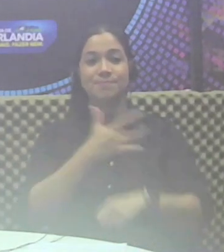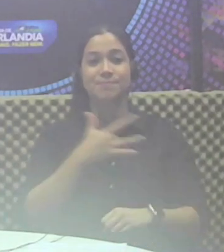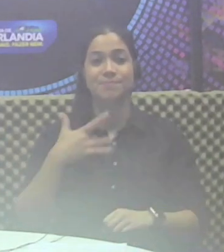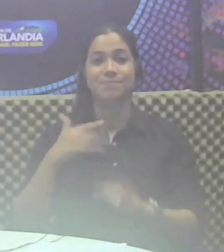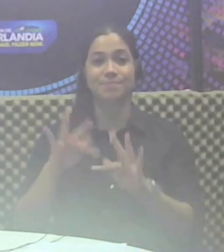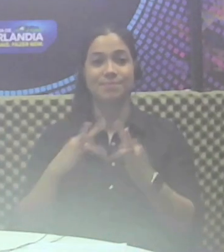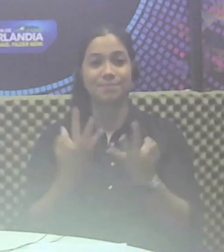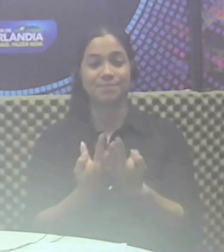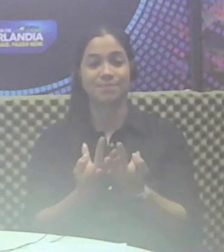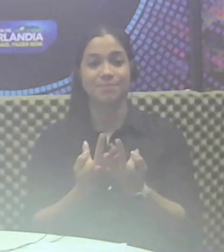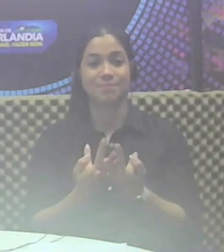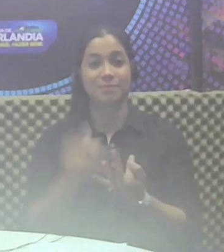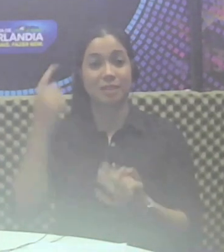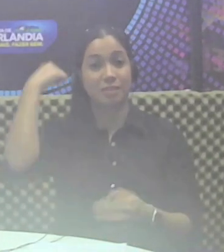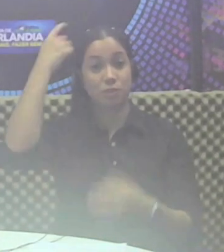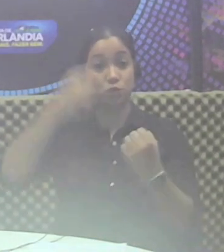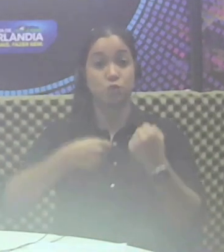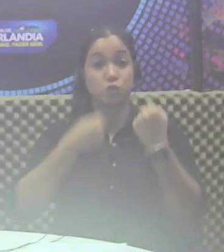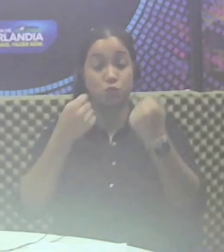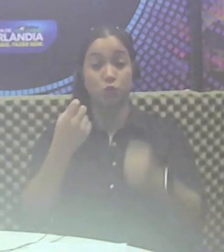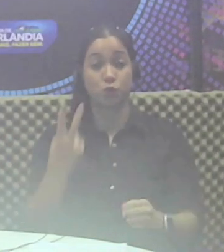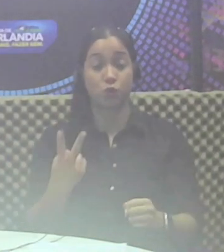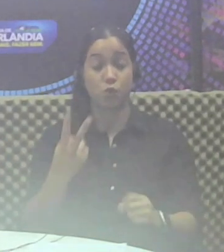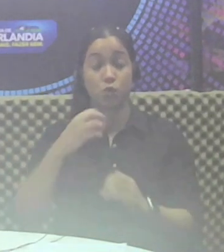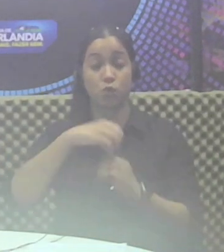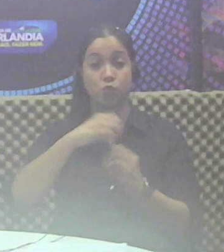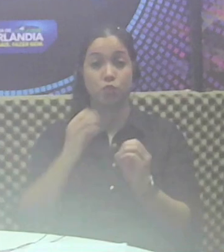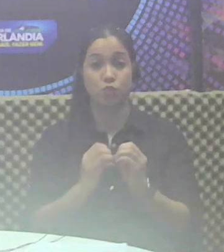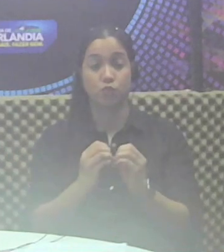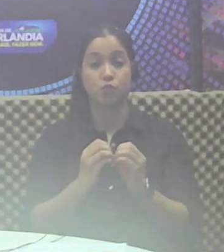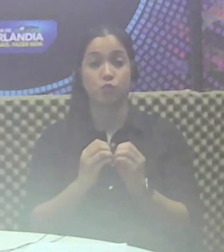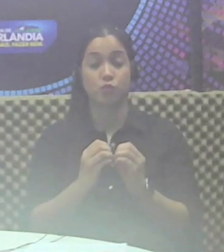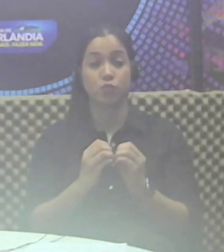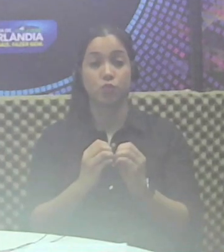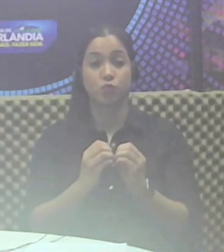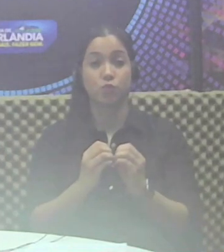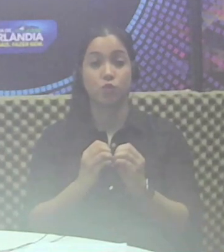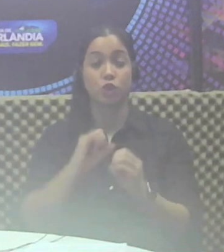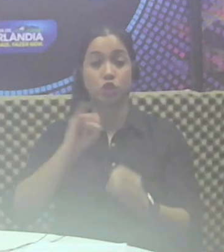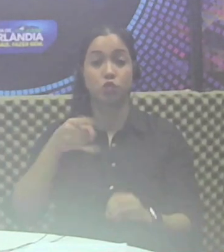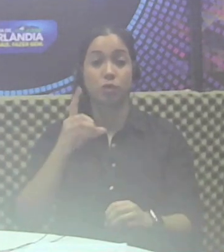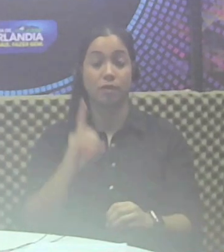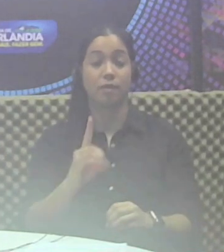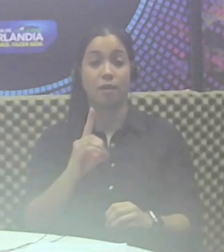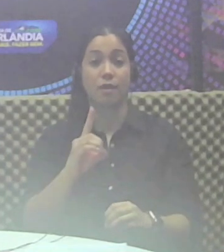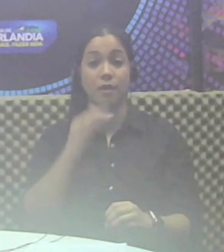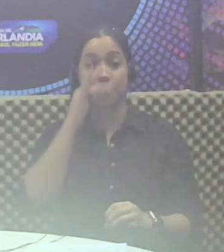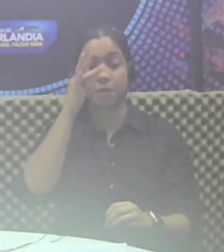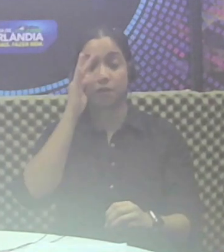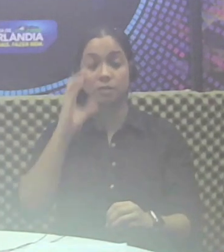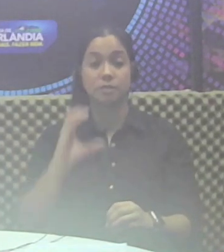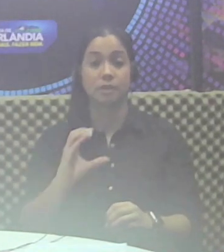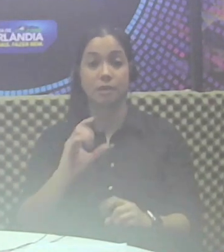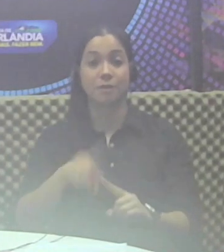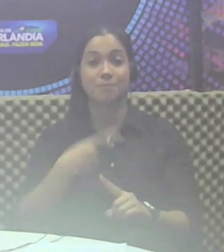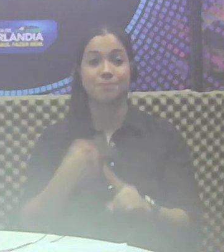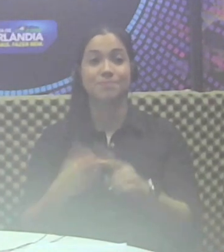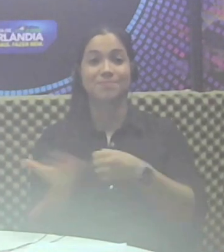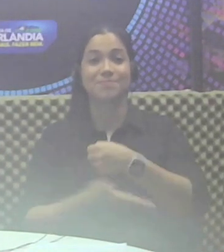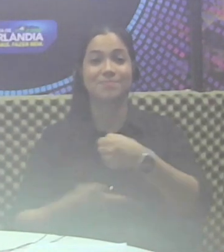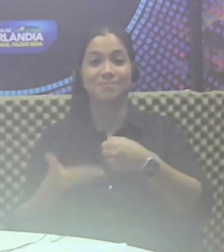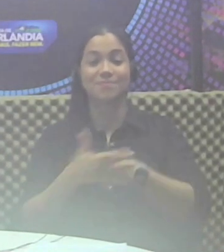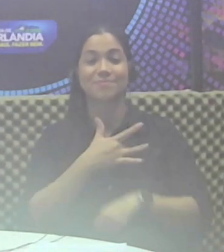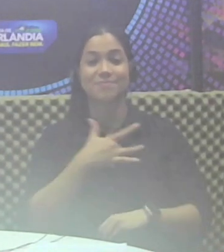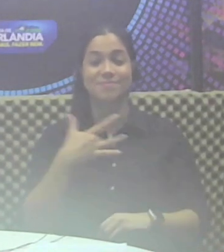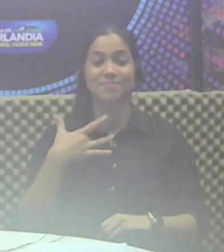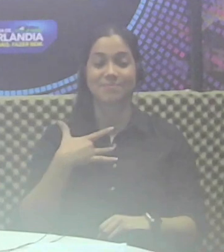família, São Jorge 2, Shopping Park e Joana D'Arc, Jardim Célia. E também nas unidades básicas de